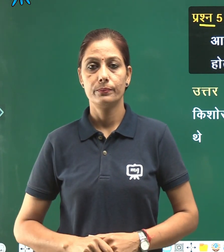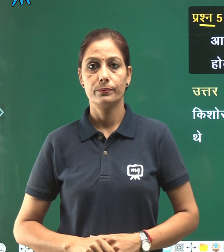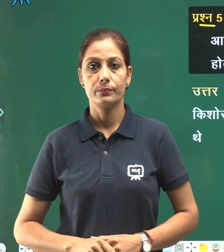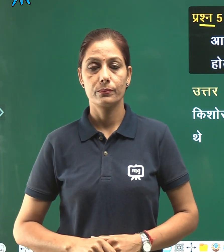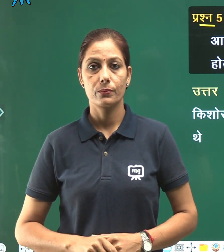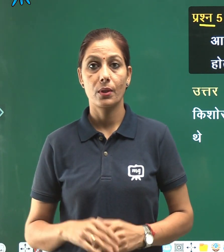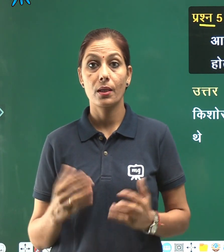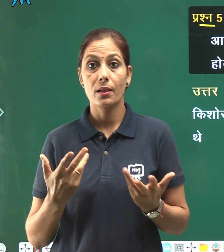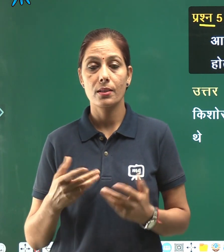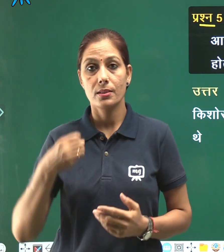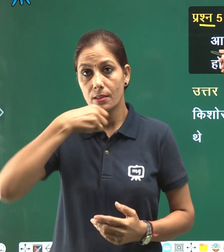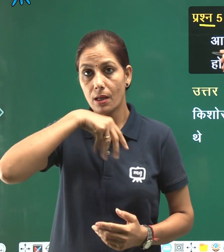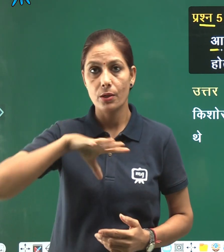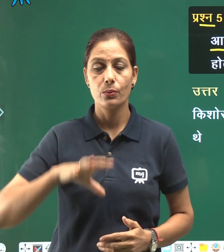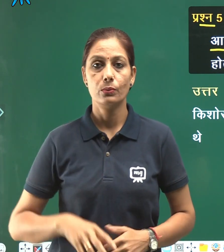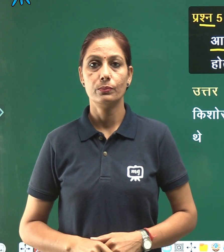किस आयु